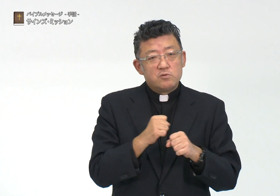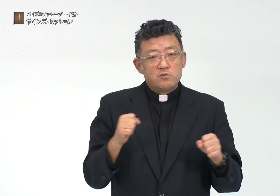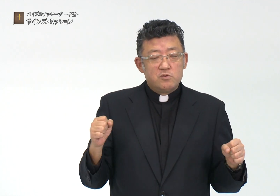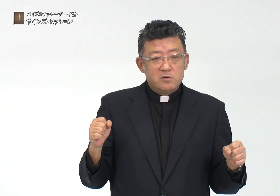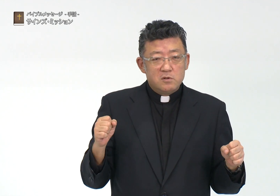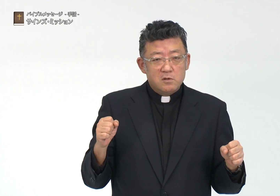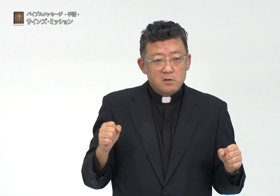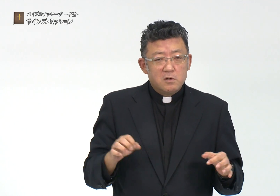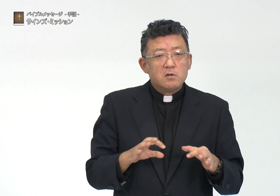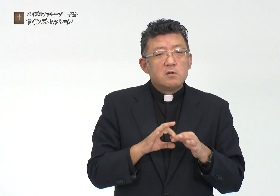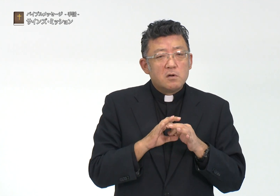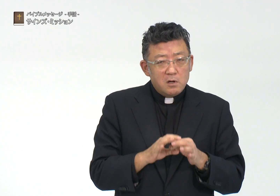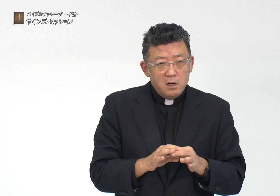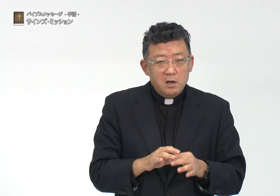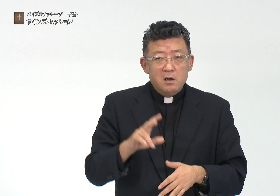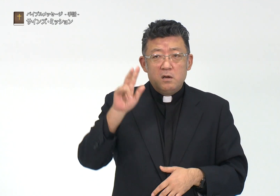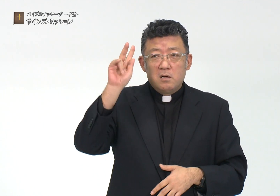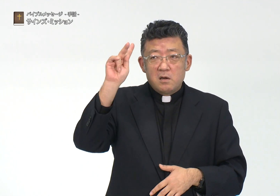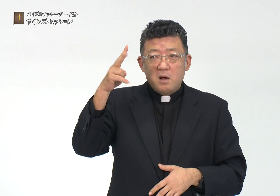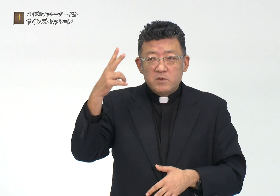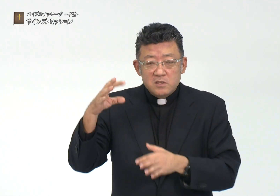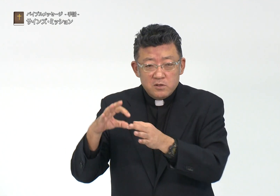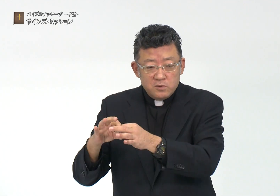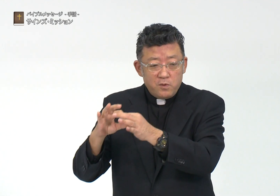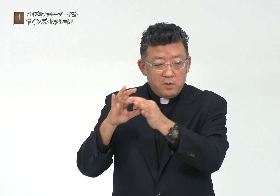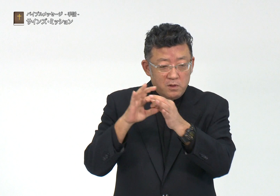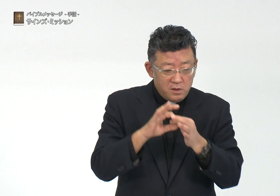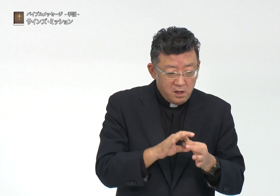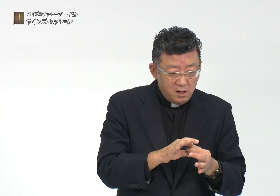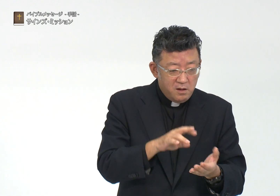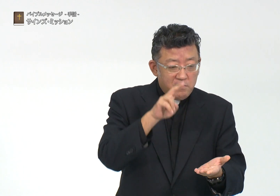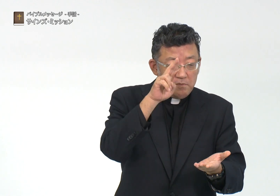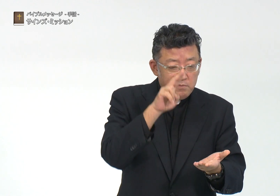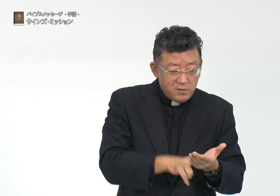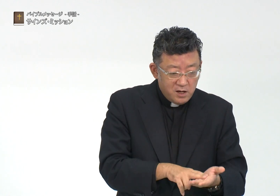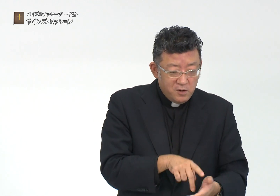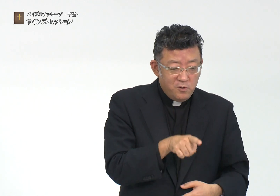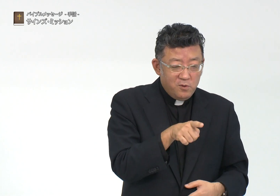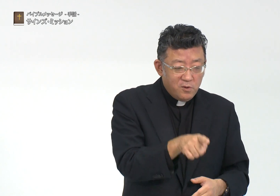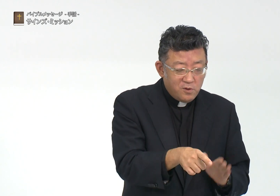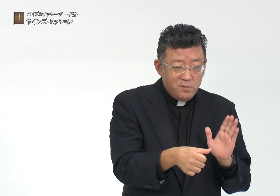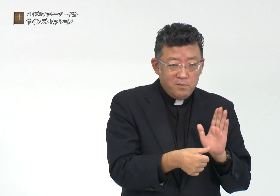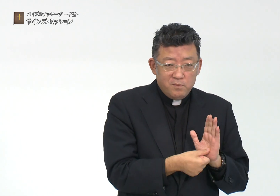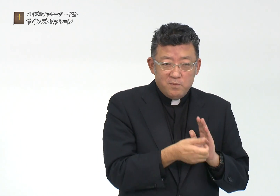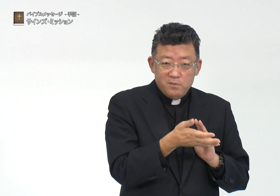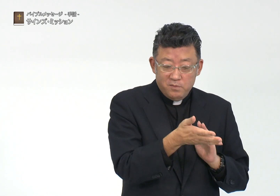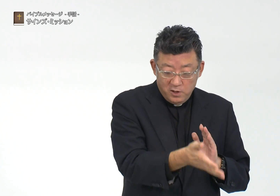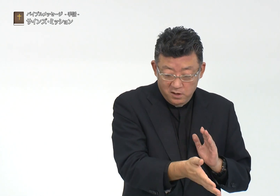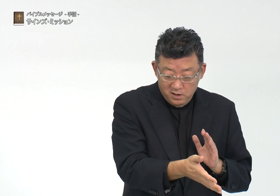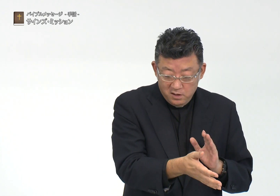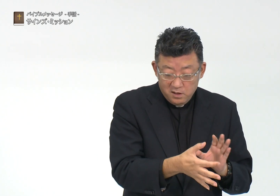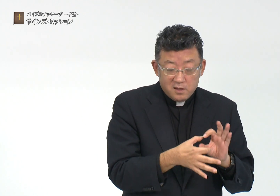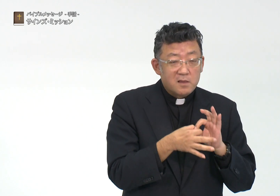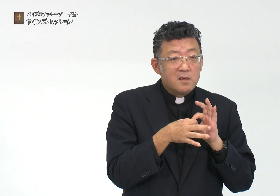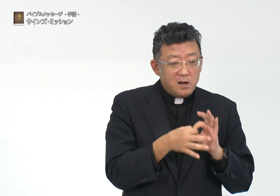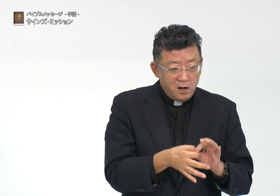その意味は主は救いです神によって名付けられた